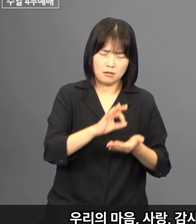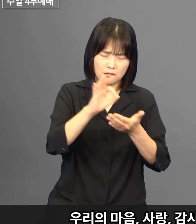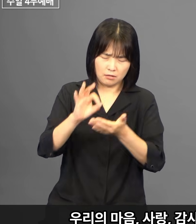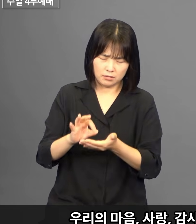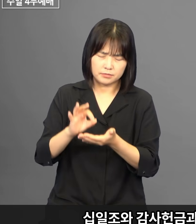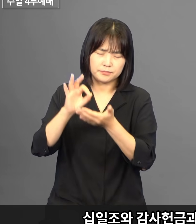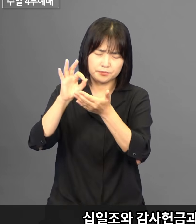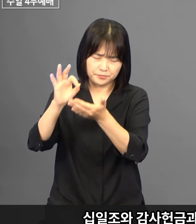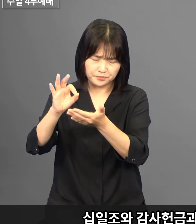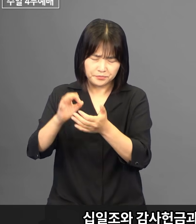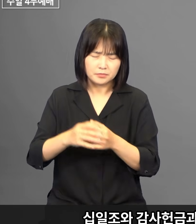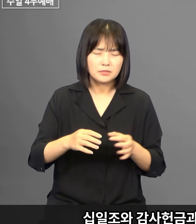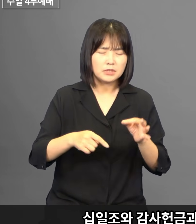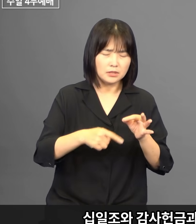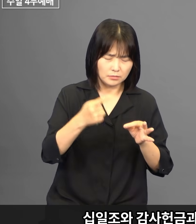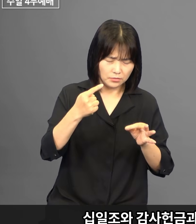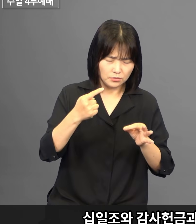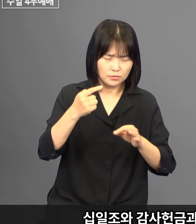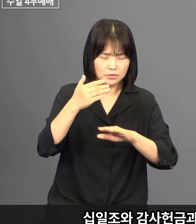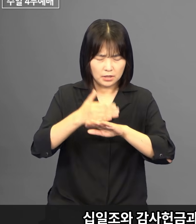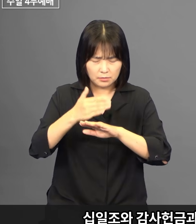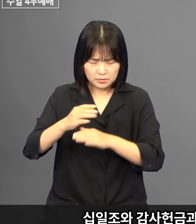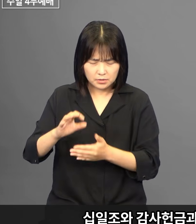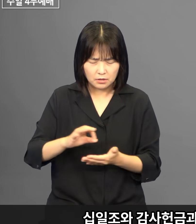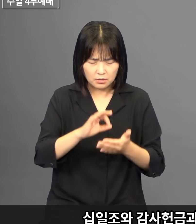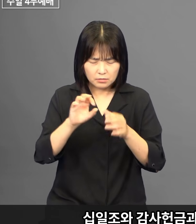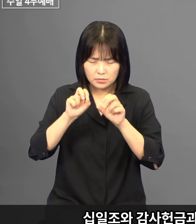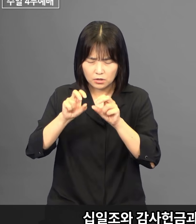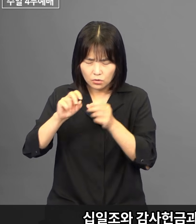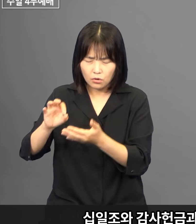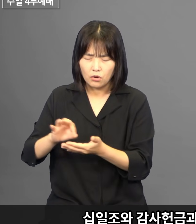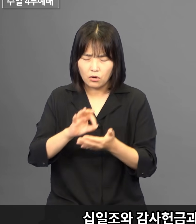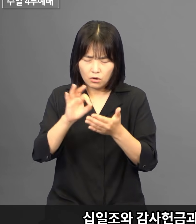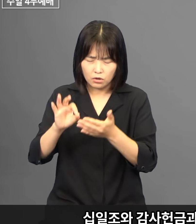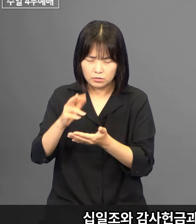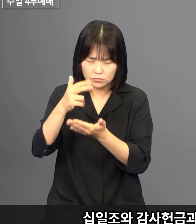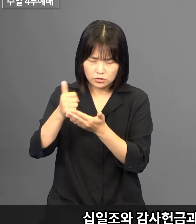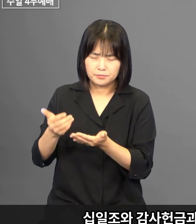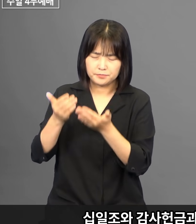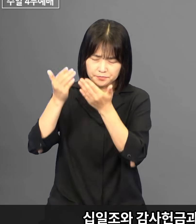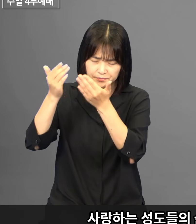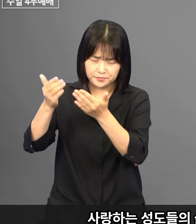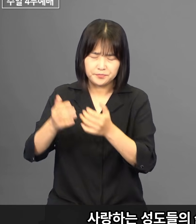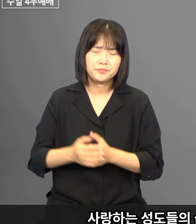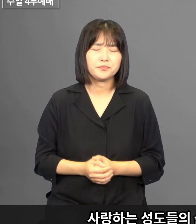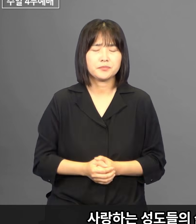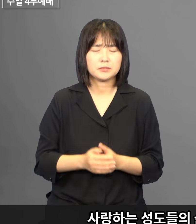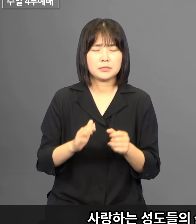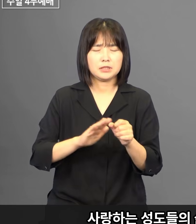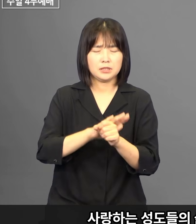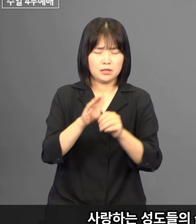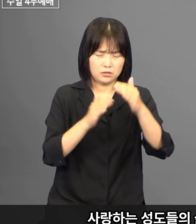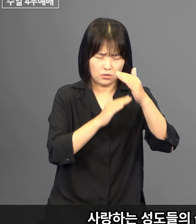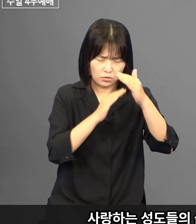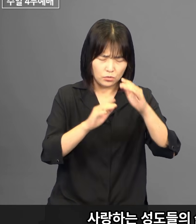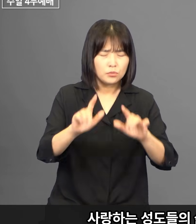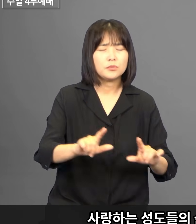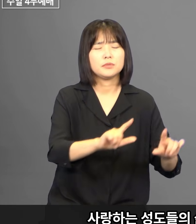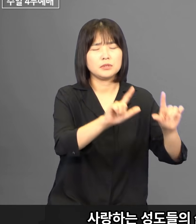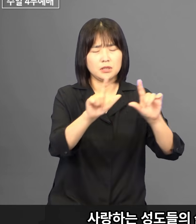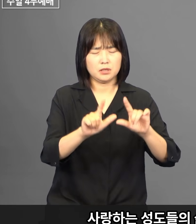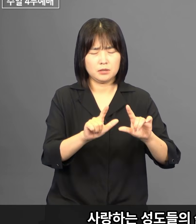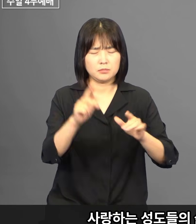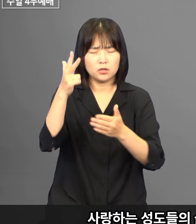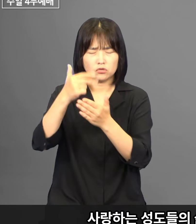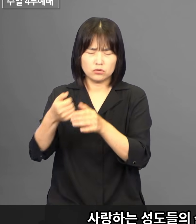헌금했습니다. 11조와 감사헌금과 선교헌금을 주님께 드립니다. 사랑하는 성도들의 삶에